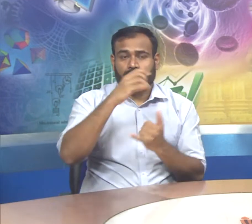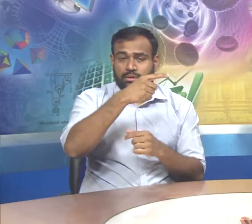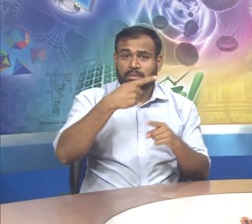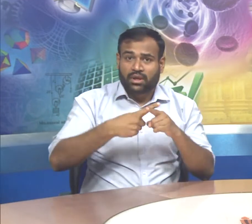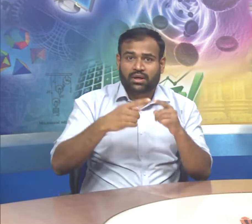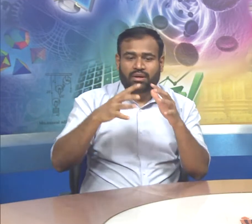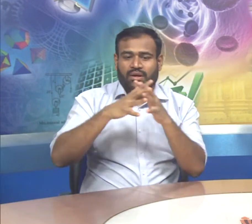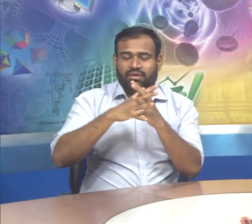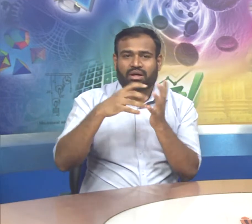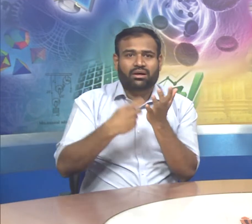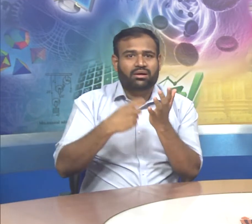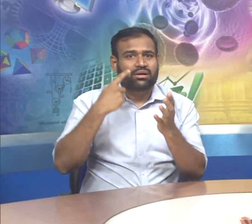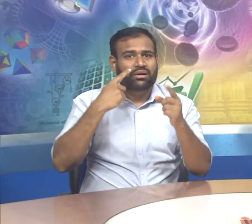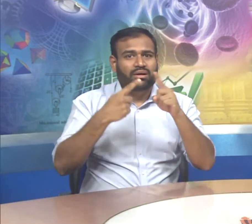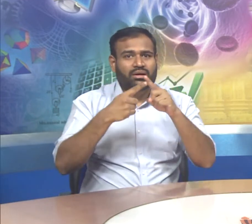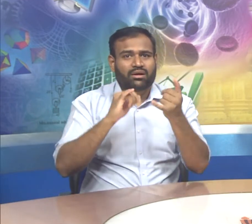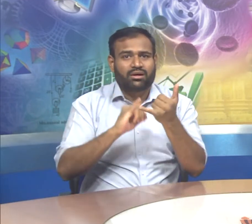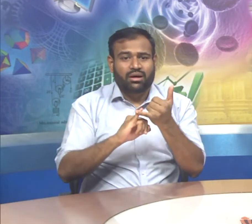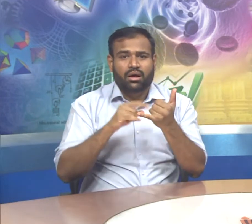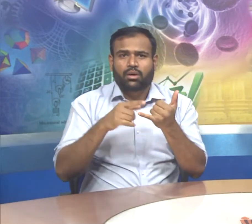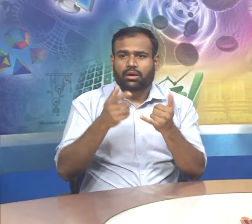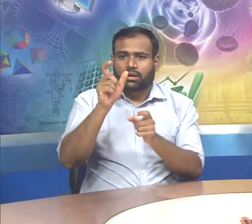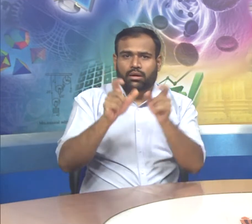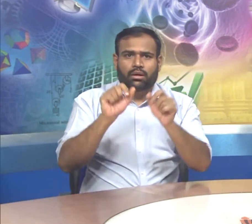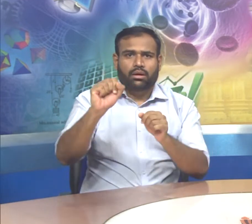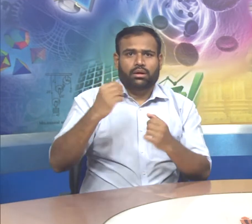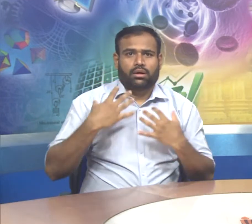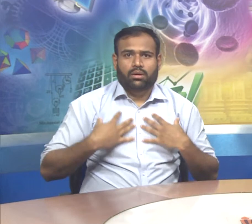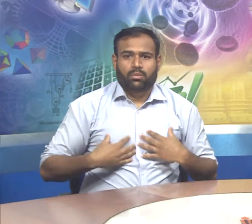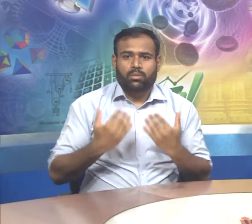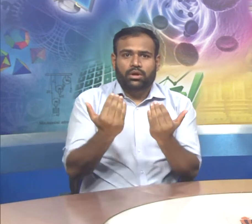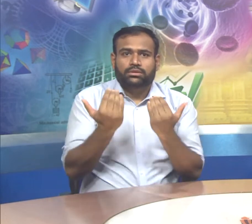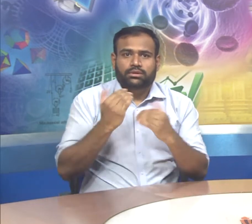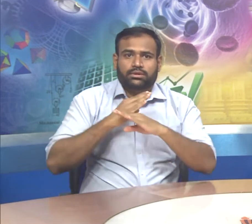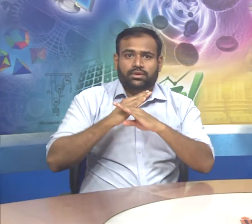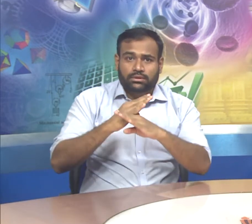to issue directions of writs.